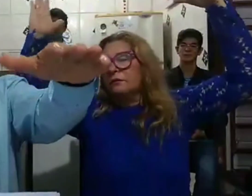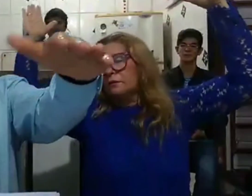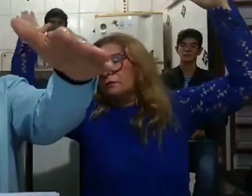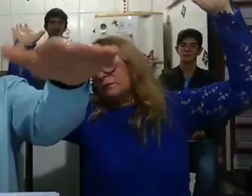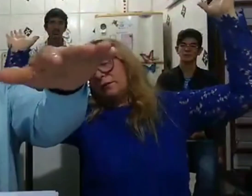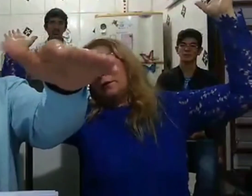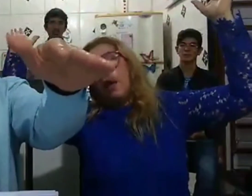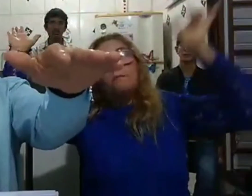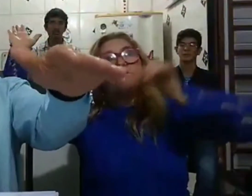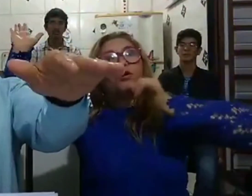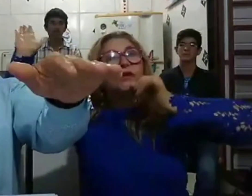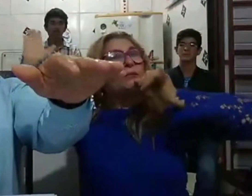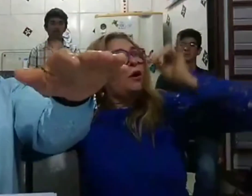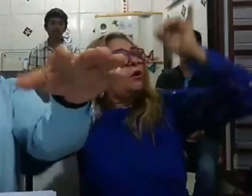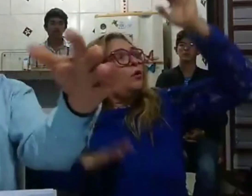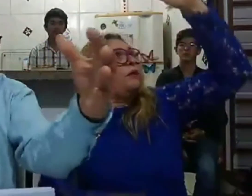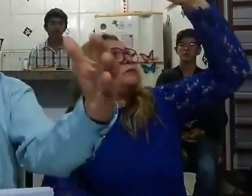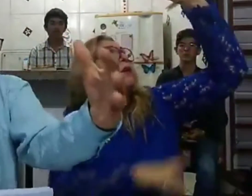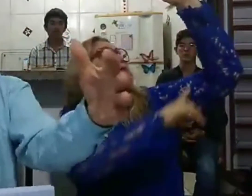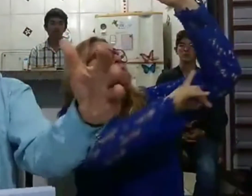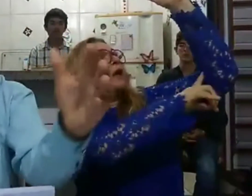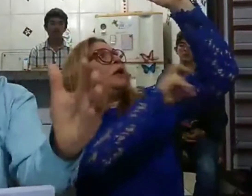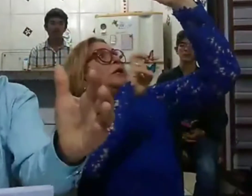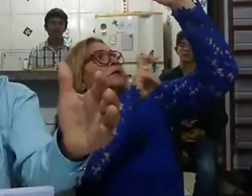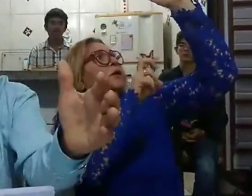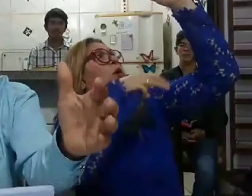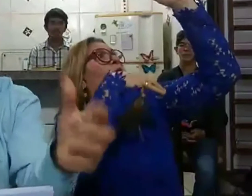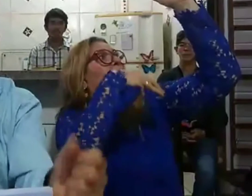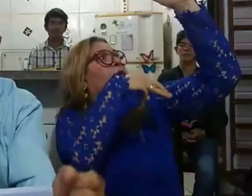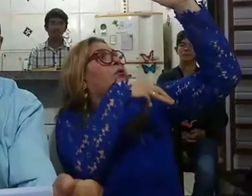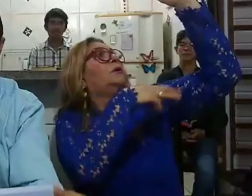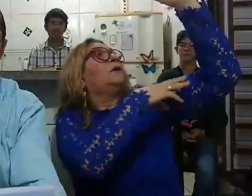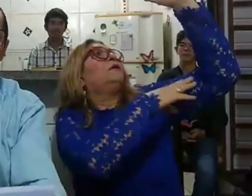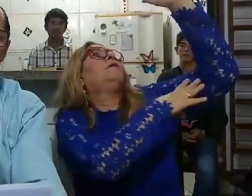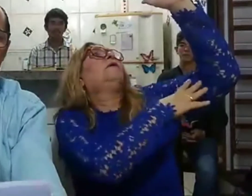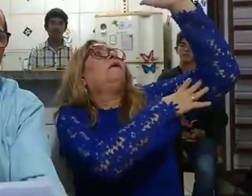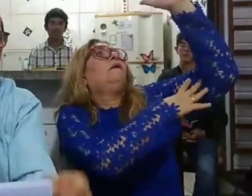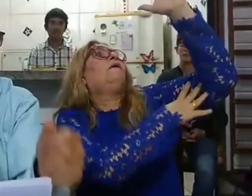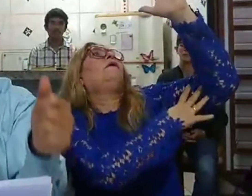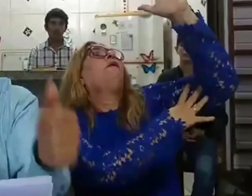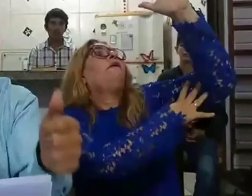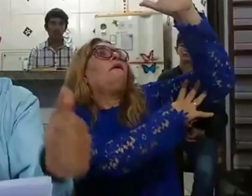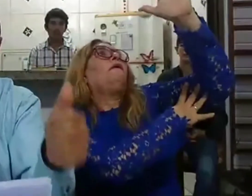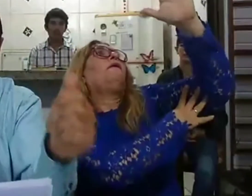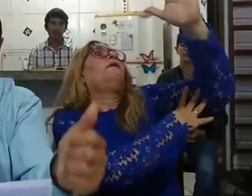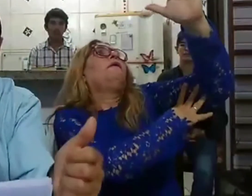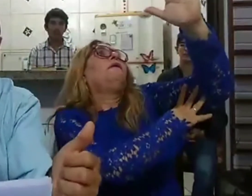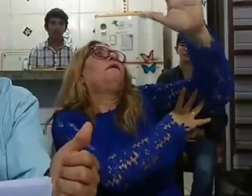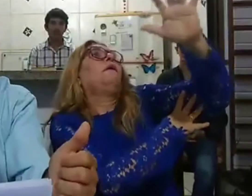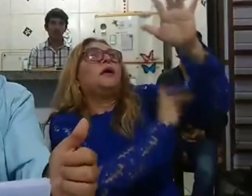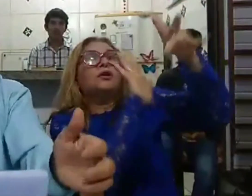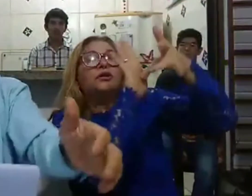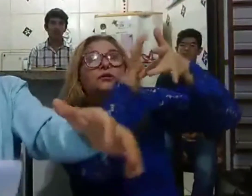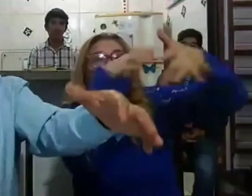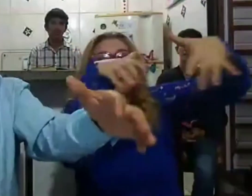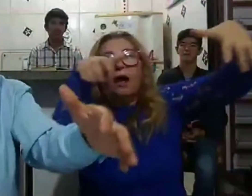braço levantado assim por 5, 10 minutos, já começa a dar cãibra, já começa a doer. Você imagina 1, 2, 3